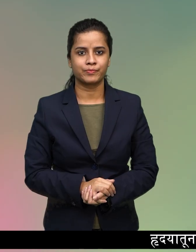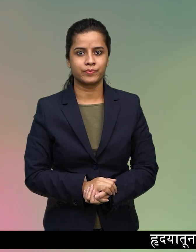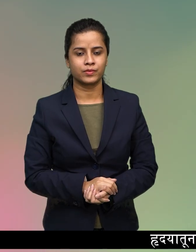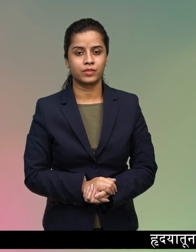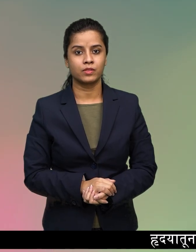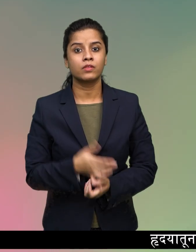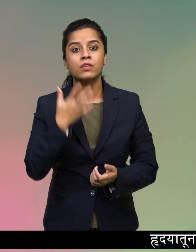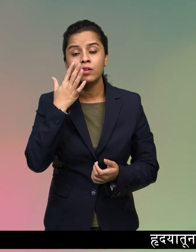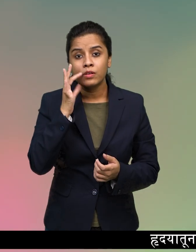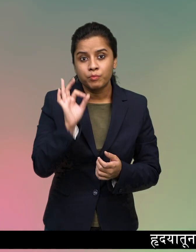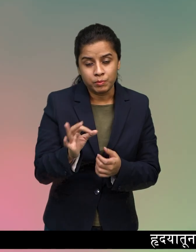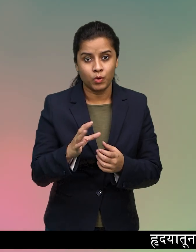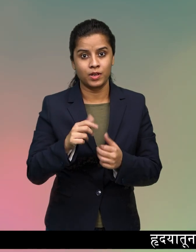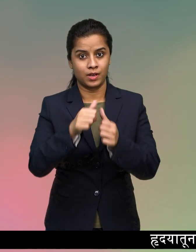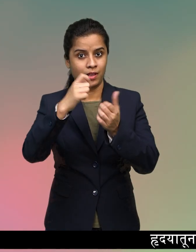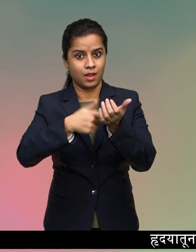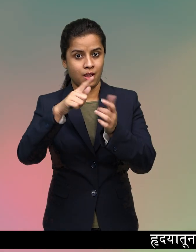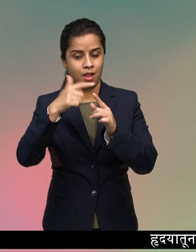हृदयातून बाहेर जाणाऱ्या महाधमनी